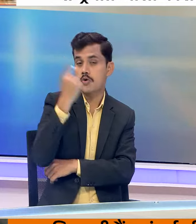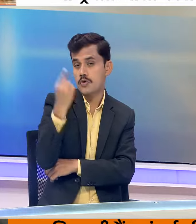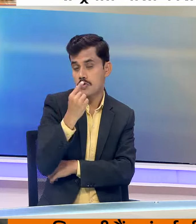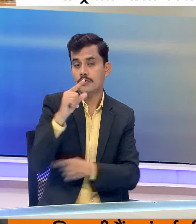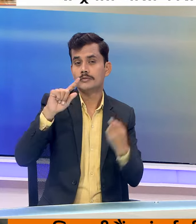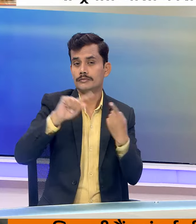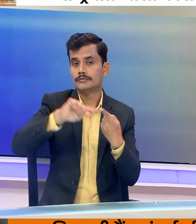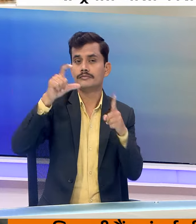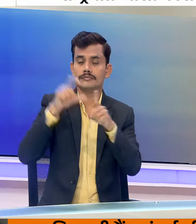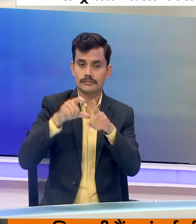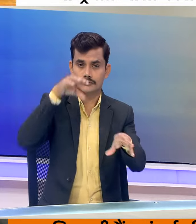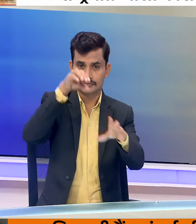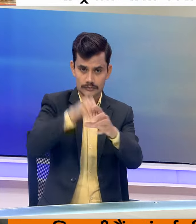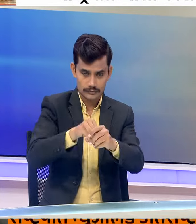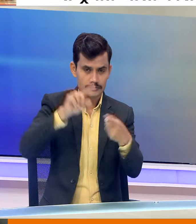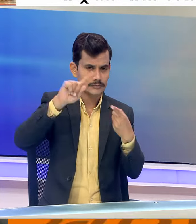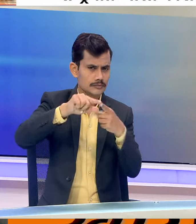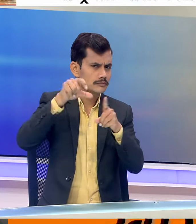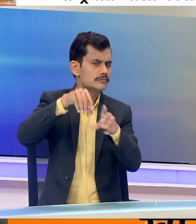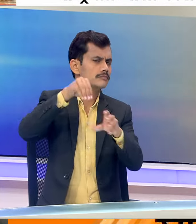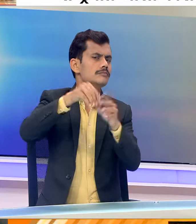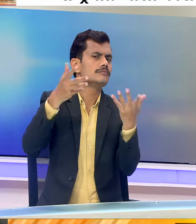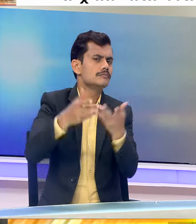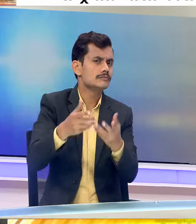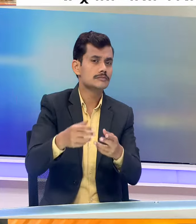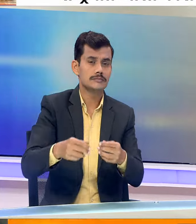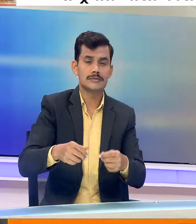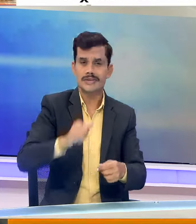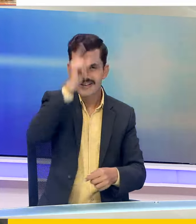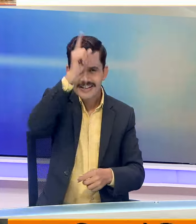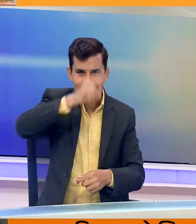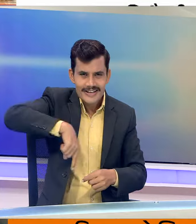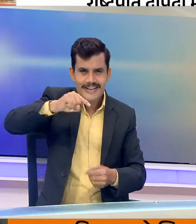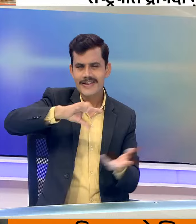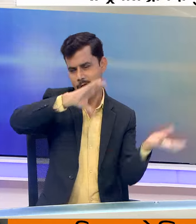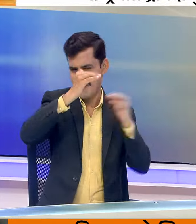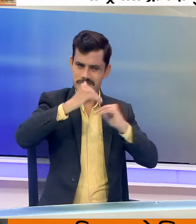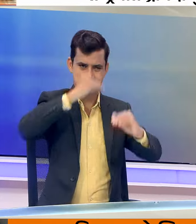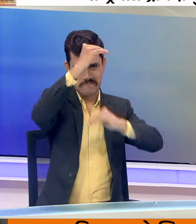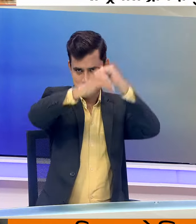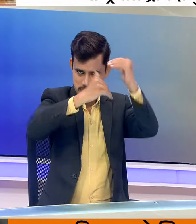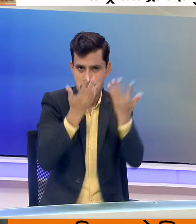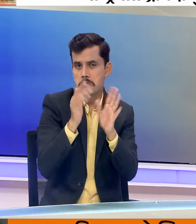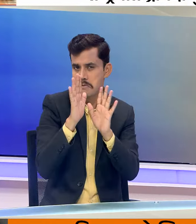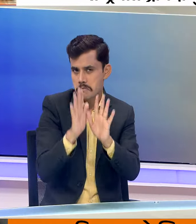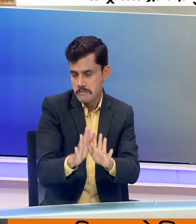is the cornerstone of a nation's progress and advancement.